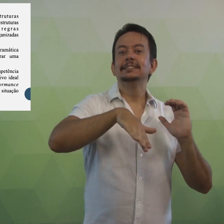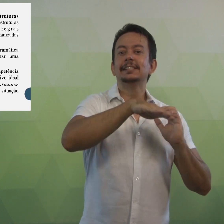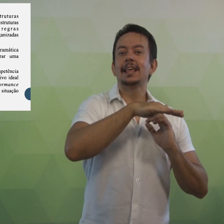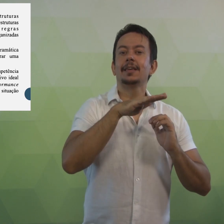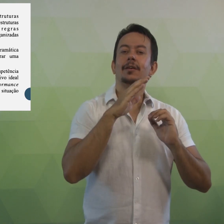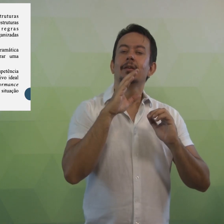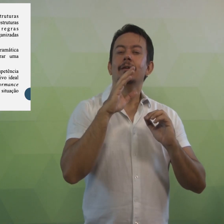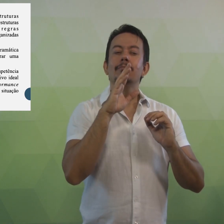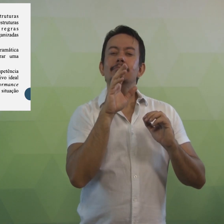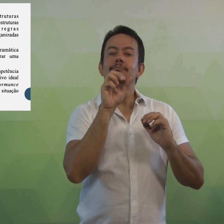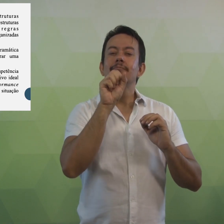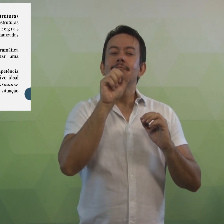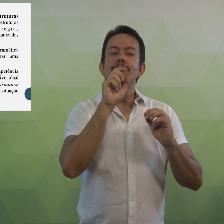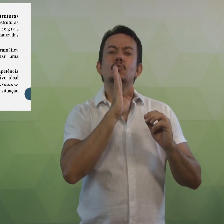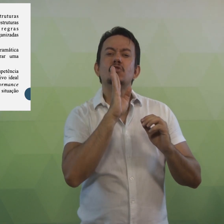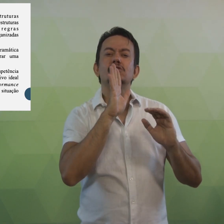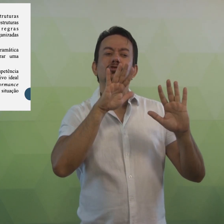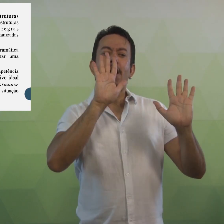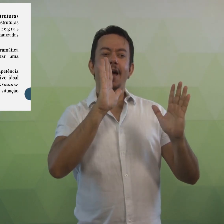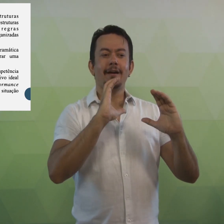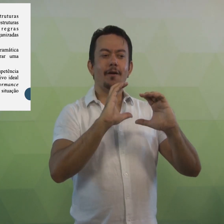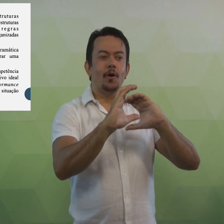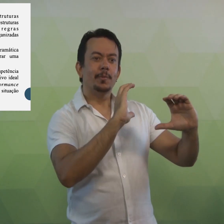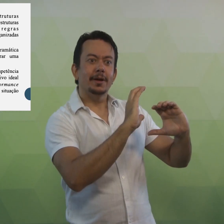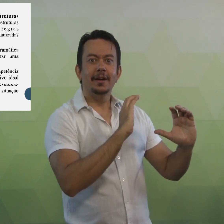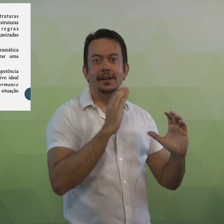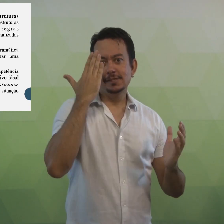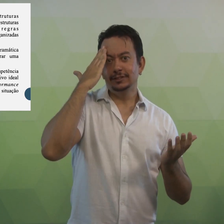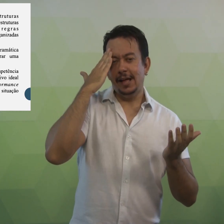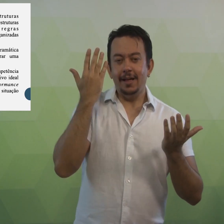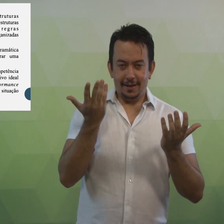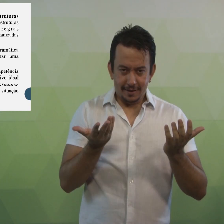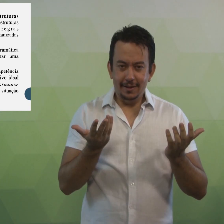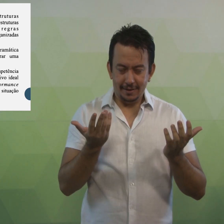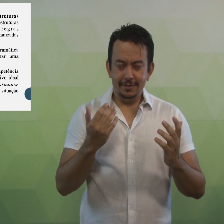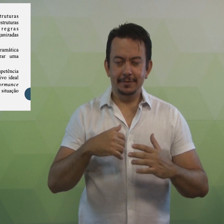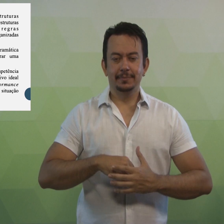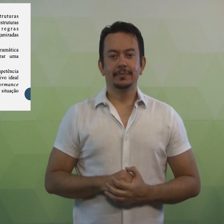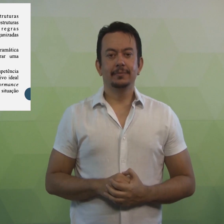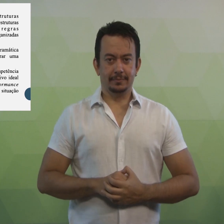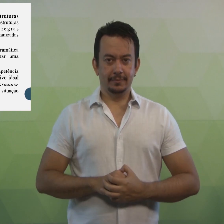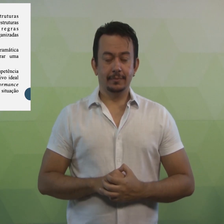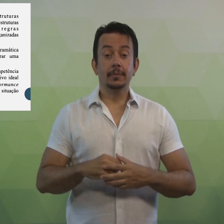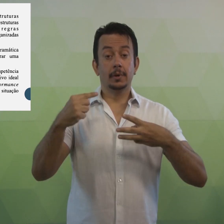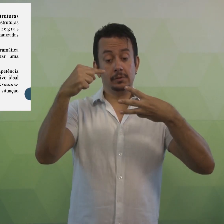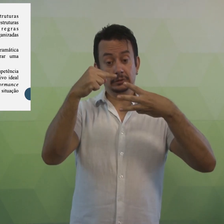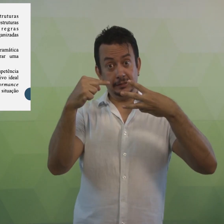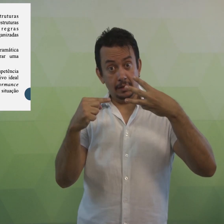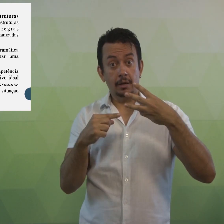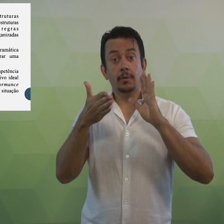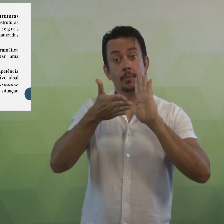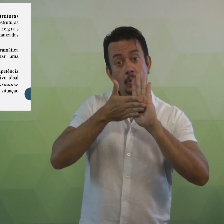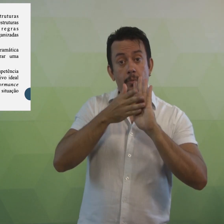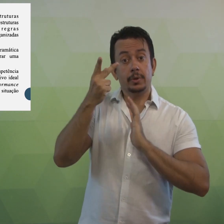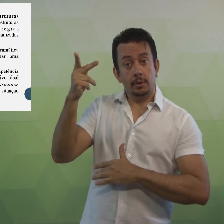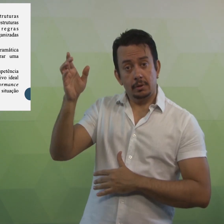Então, essas informações que ela já tem, ela vai usar como uma comunicação. E essas são o modelo